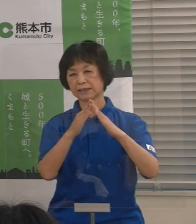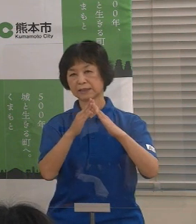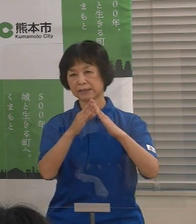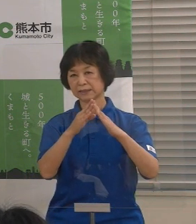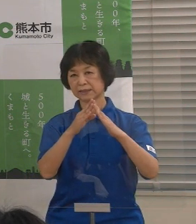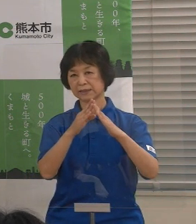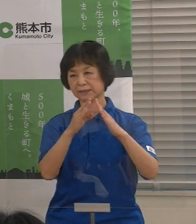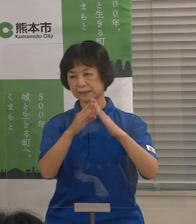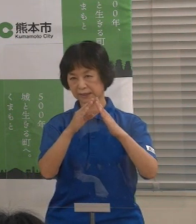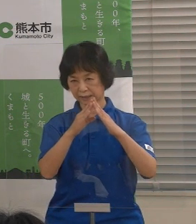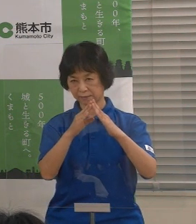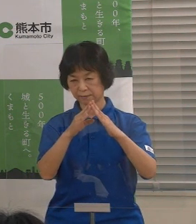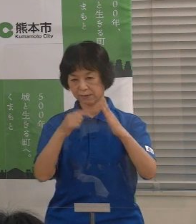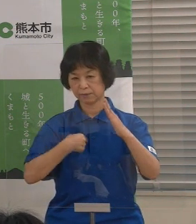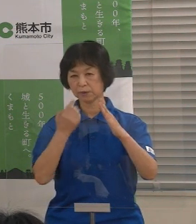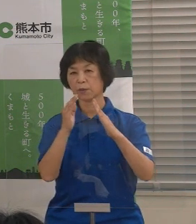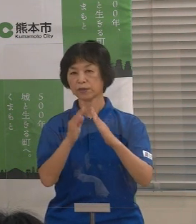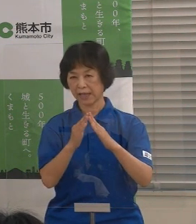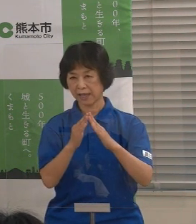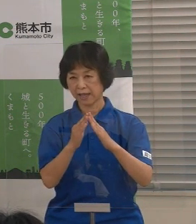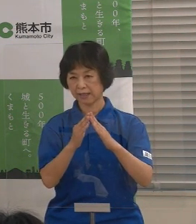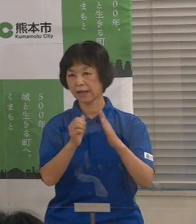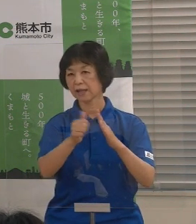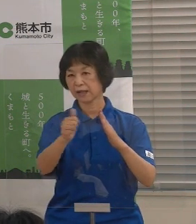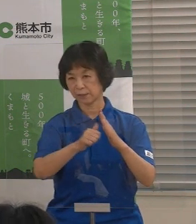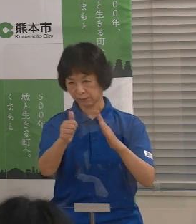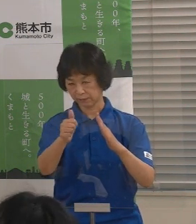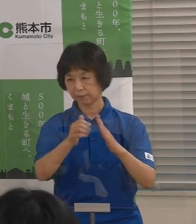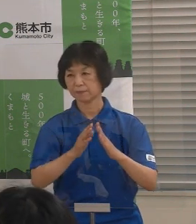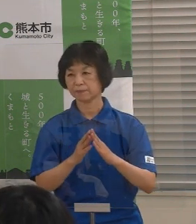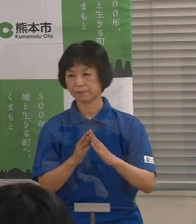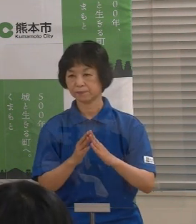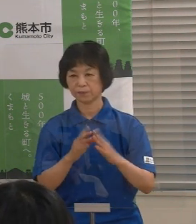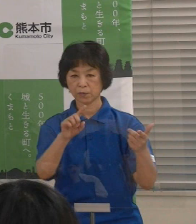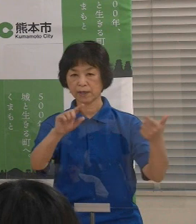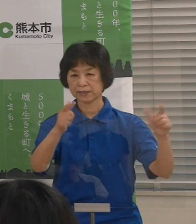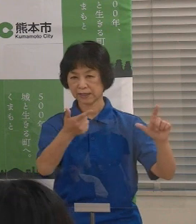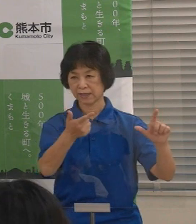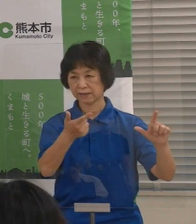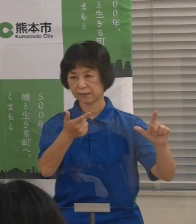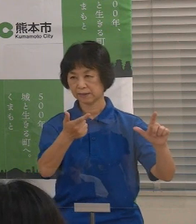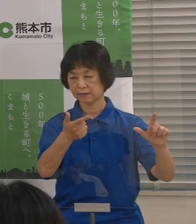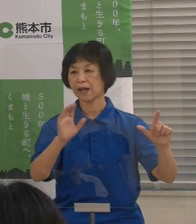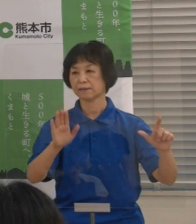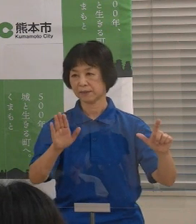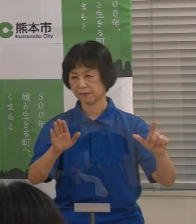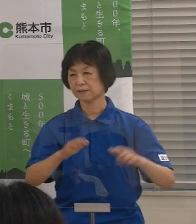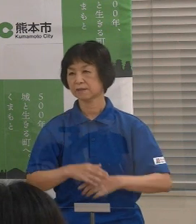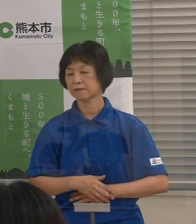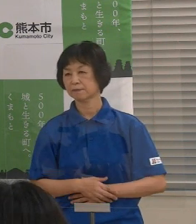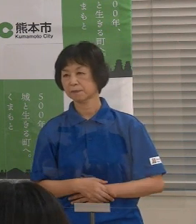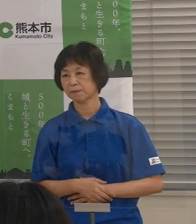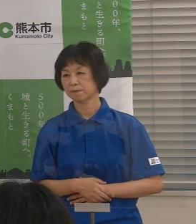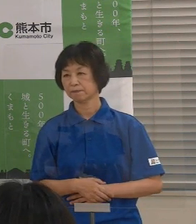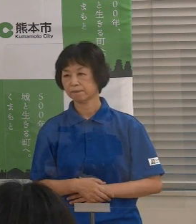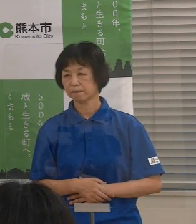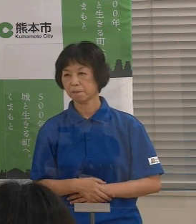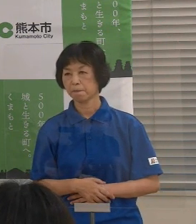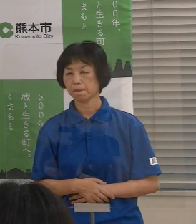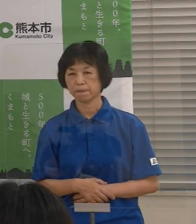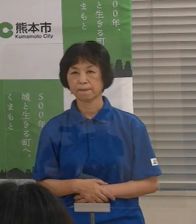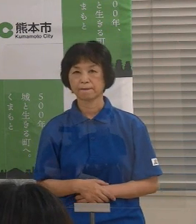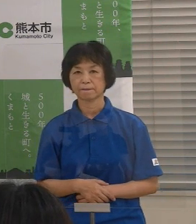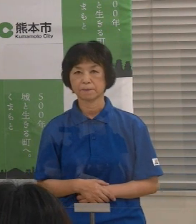こが違うところです。自宅から、自衛隊の方に通われている。で、107例目の方は、寮に入ってお